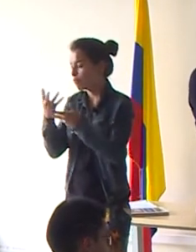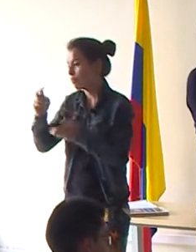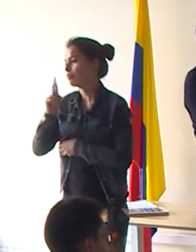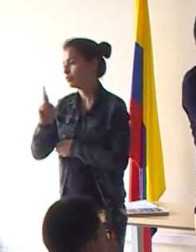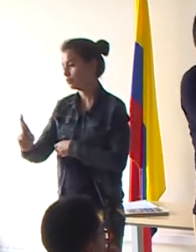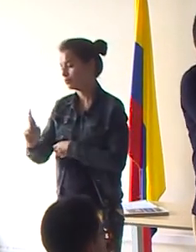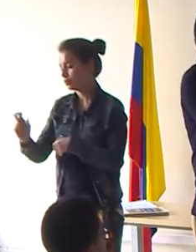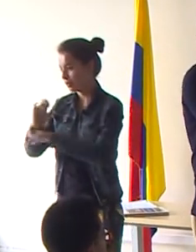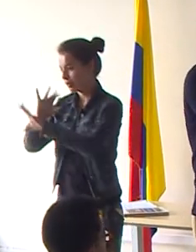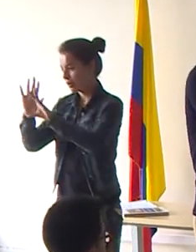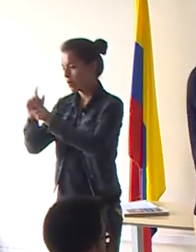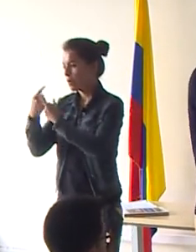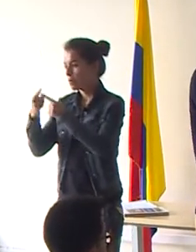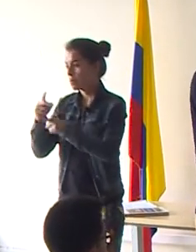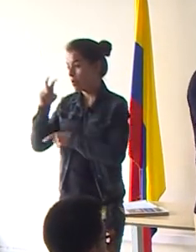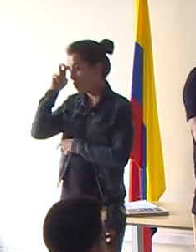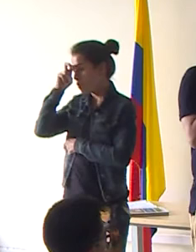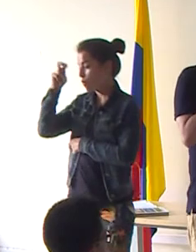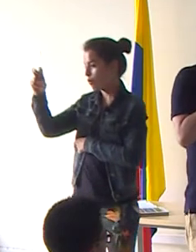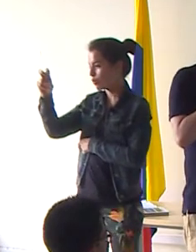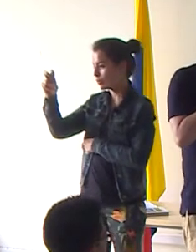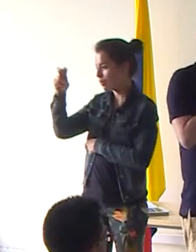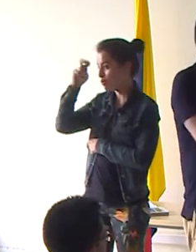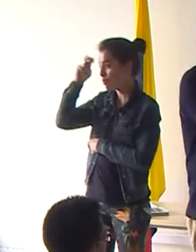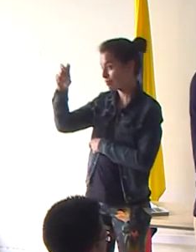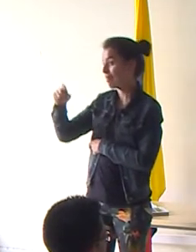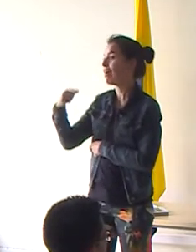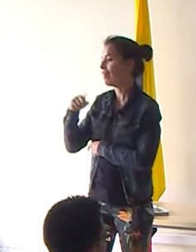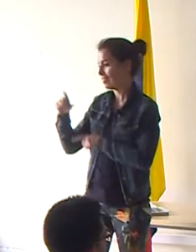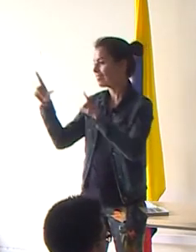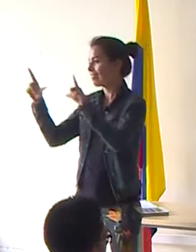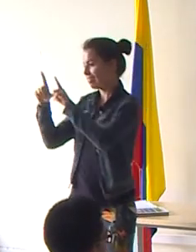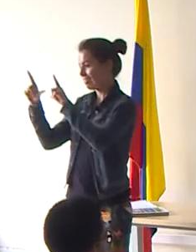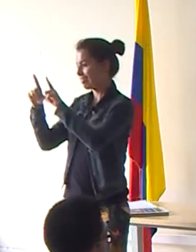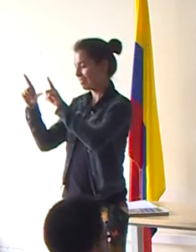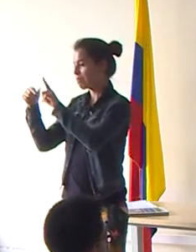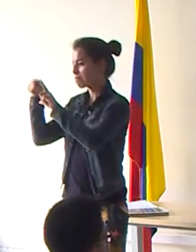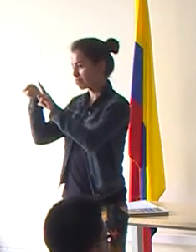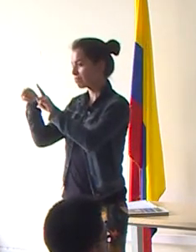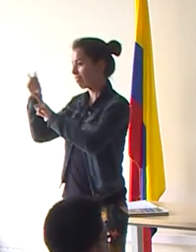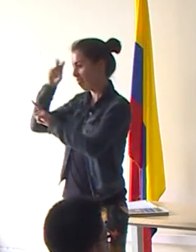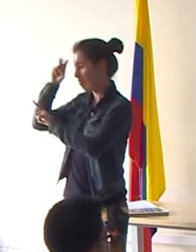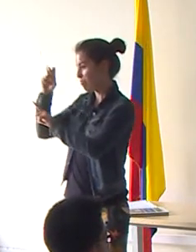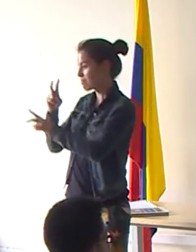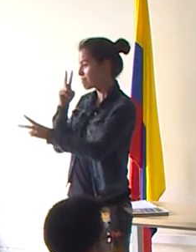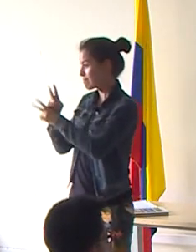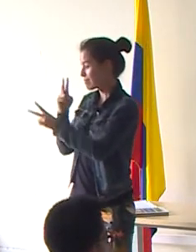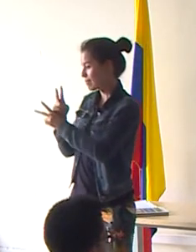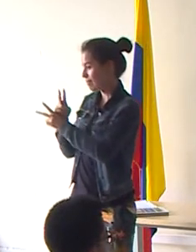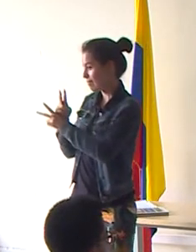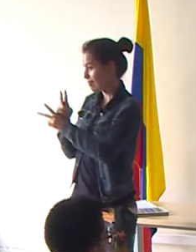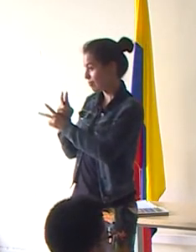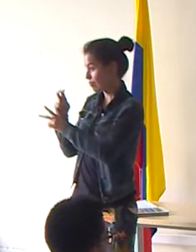son los del norte los que se publican y los que se difunden e